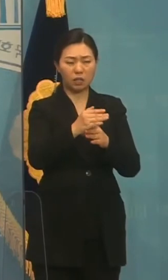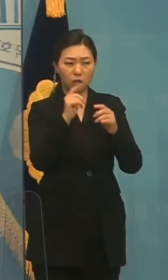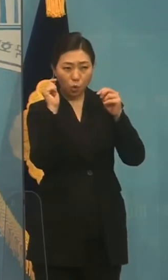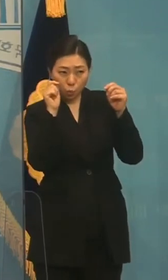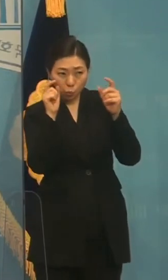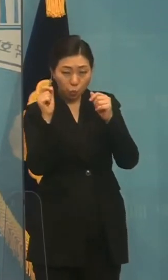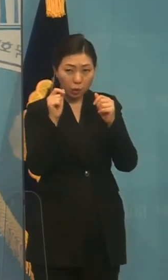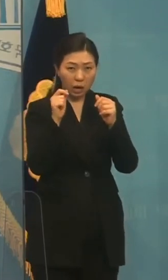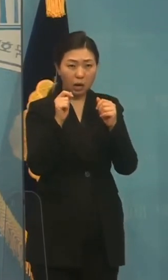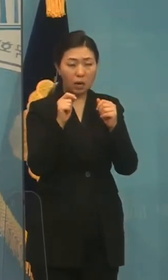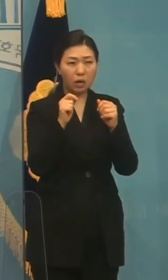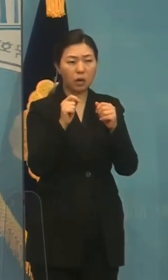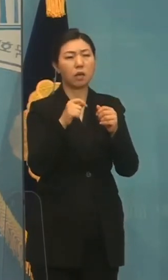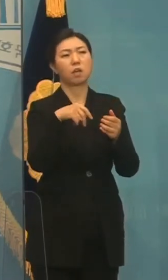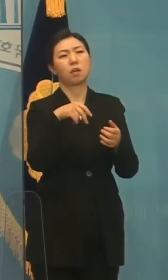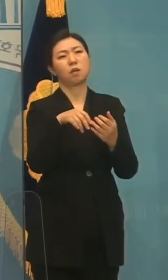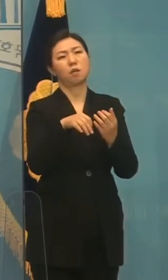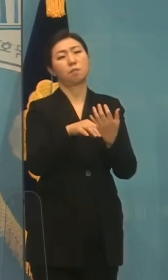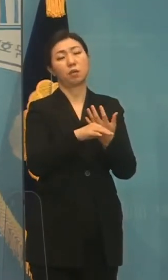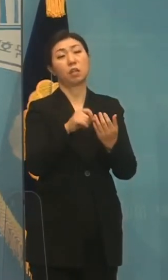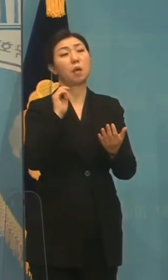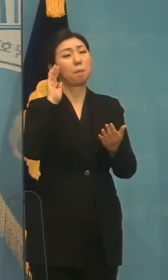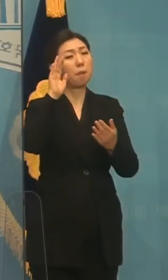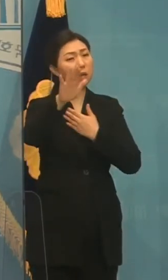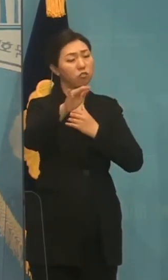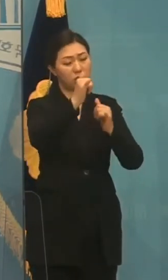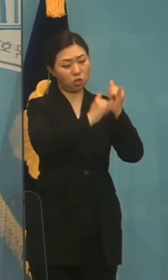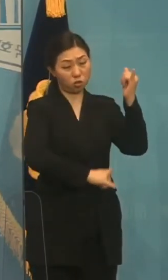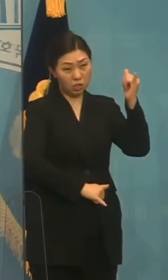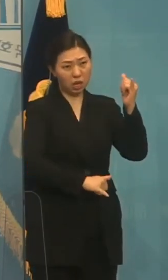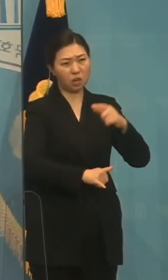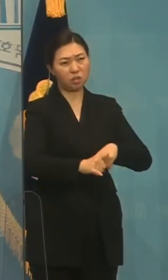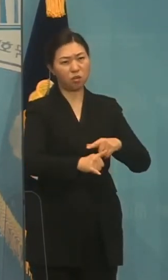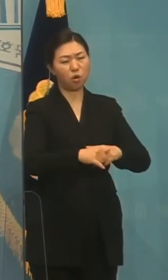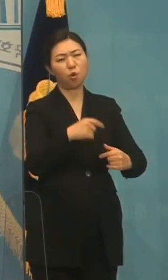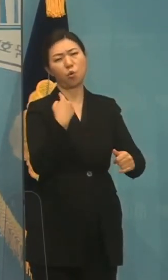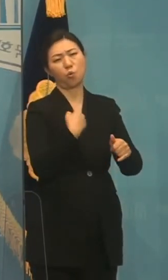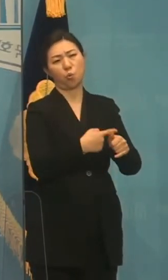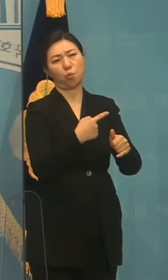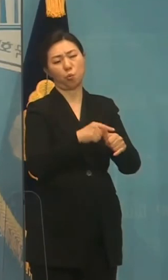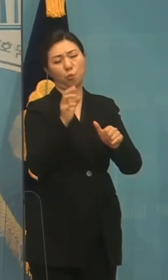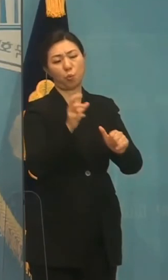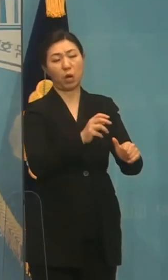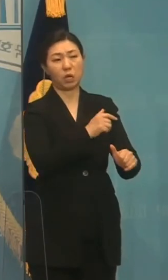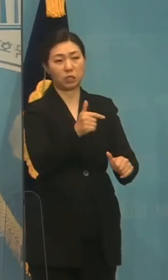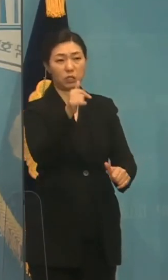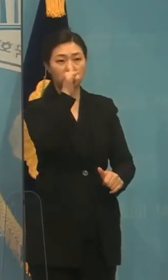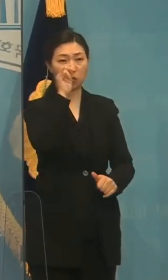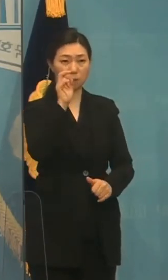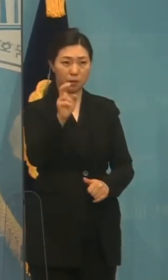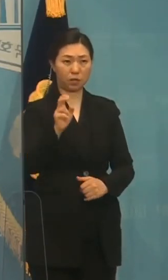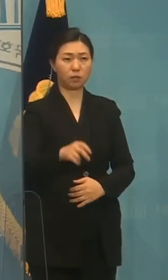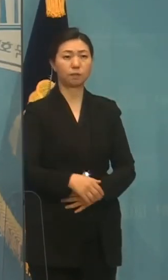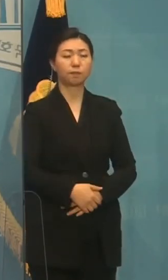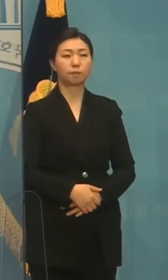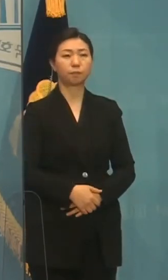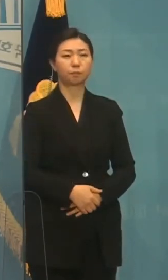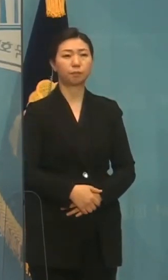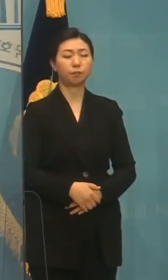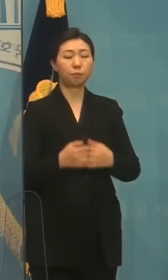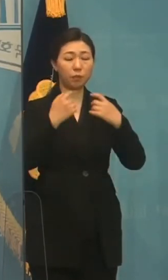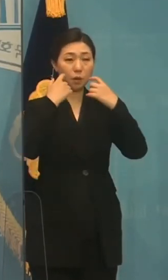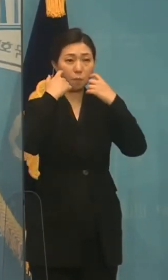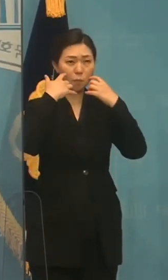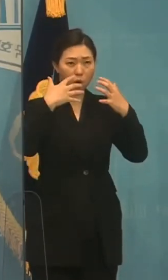보기에만 급급한다면 훗날 역사의 심판을 결코 피하지 못할 것이란 점을